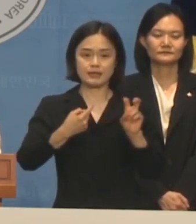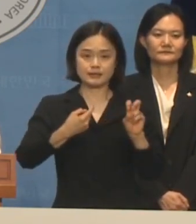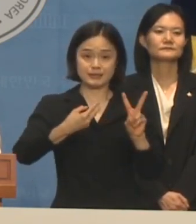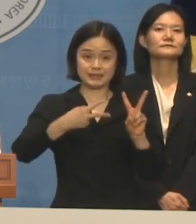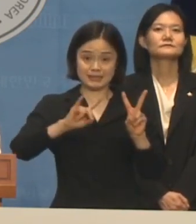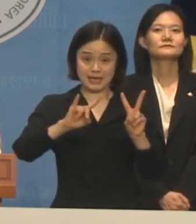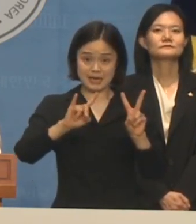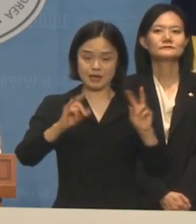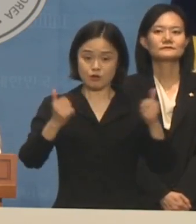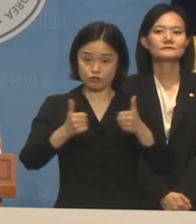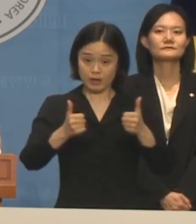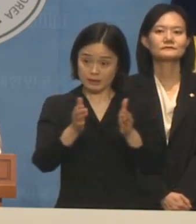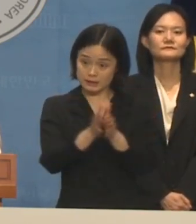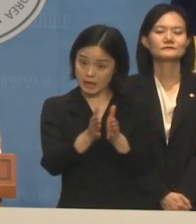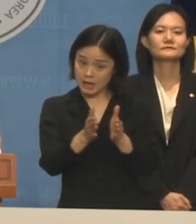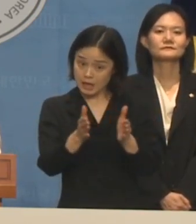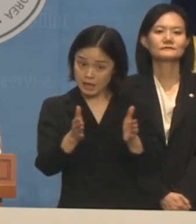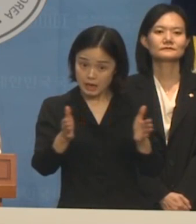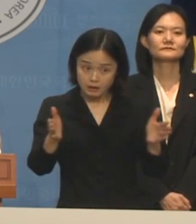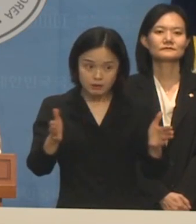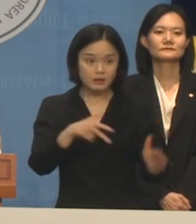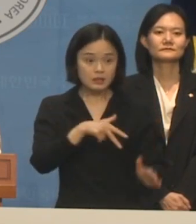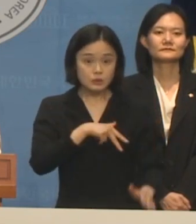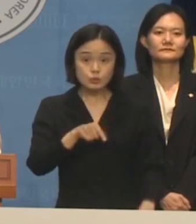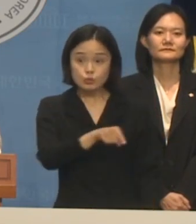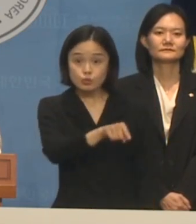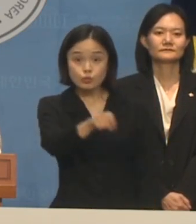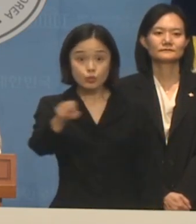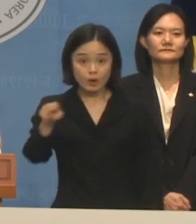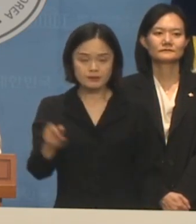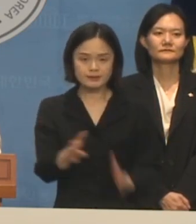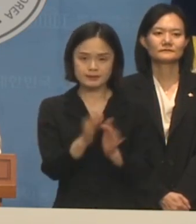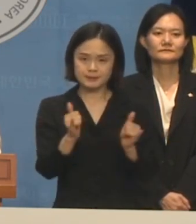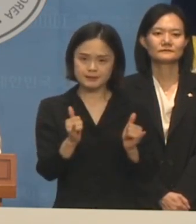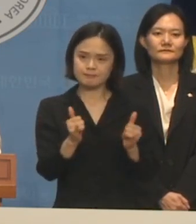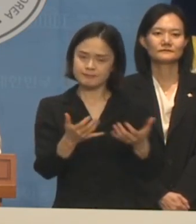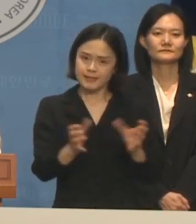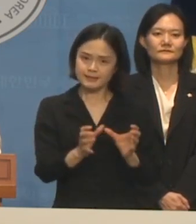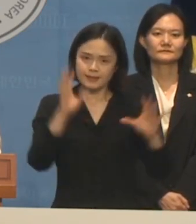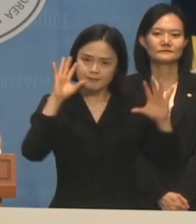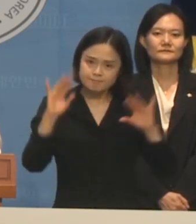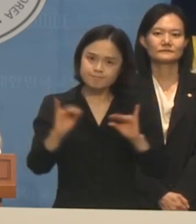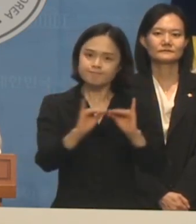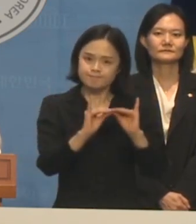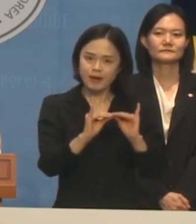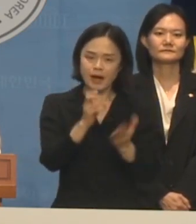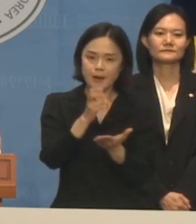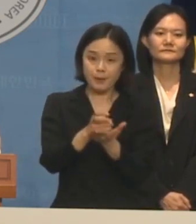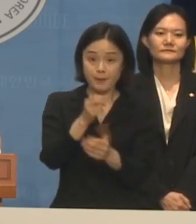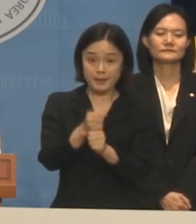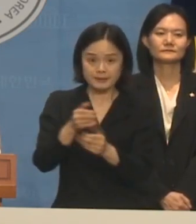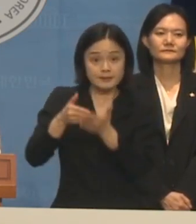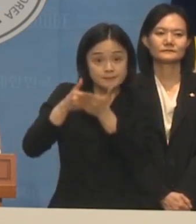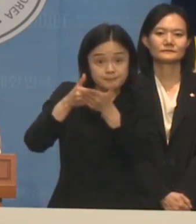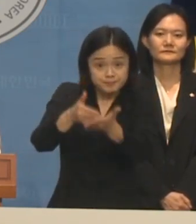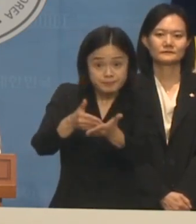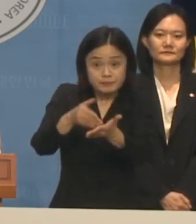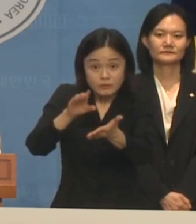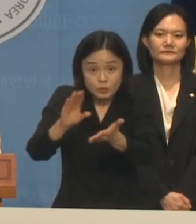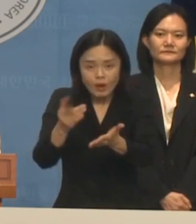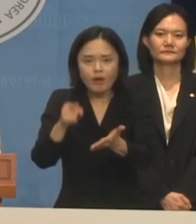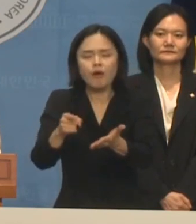함께 여러 의원님과 노동 시민사회단체의 뜻이 모여 발의가 이루어지게 된 점